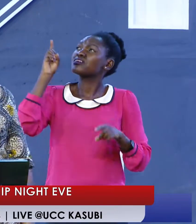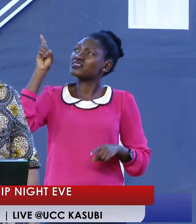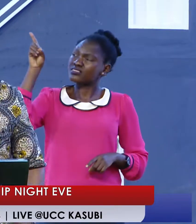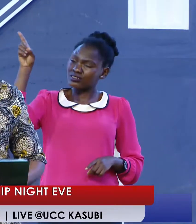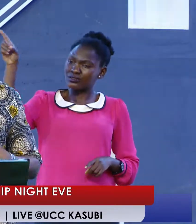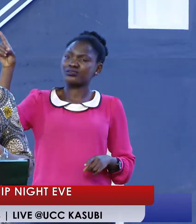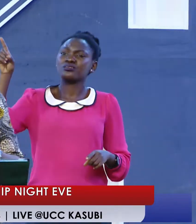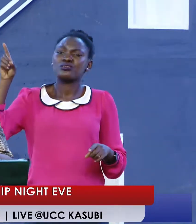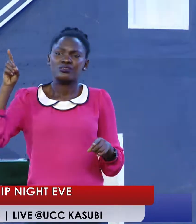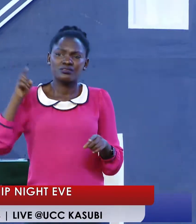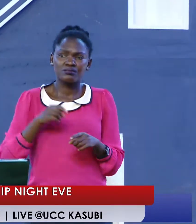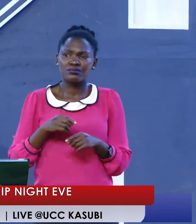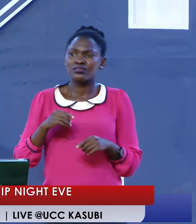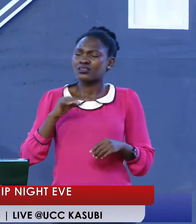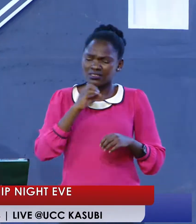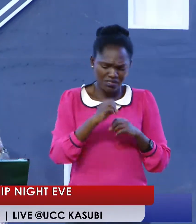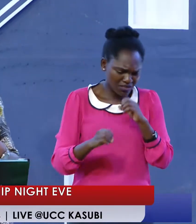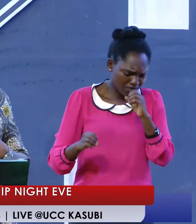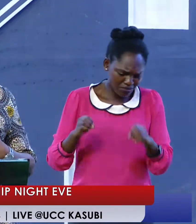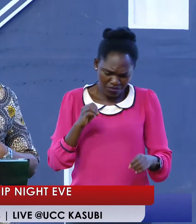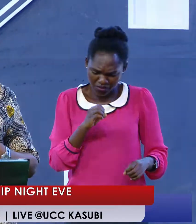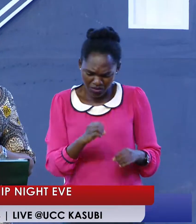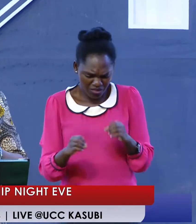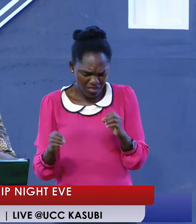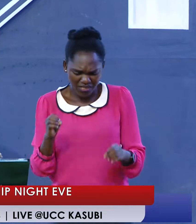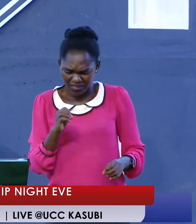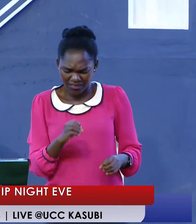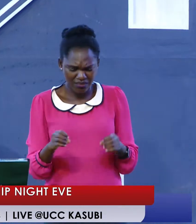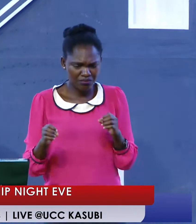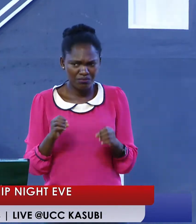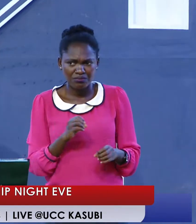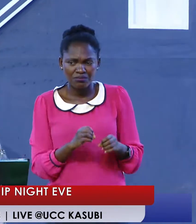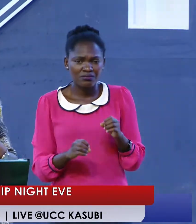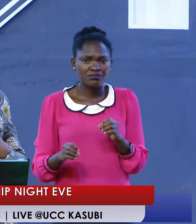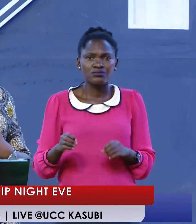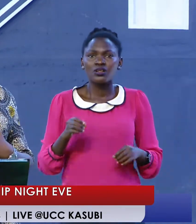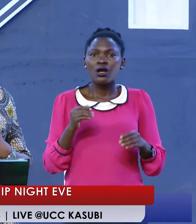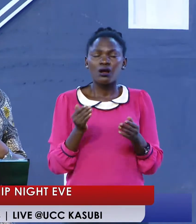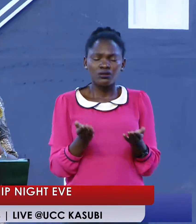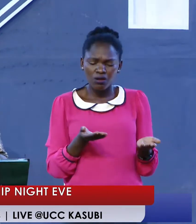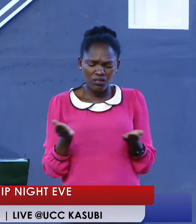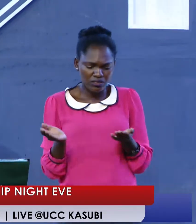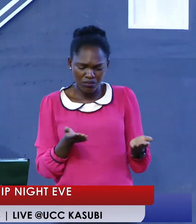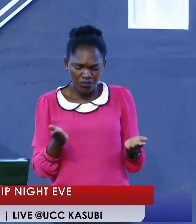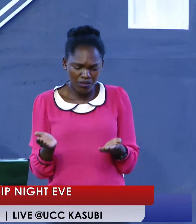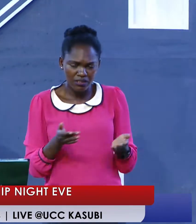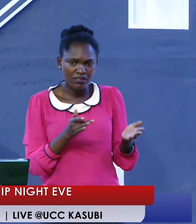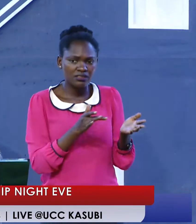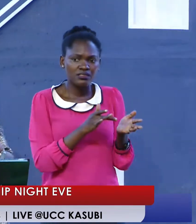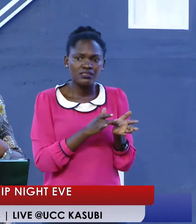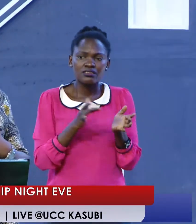Oliwa Kuwa mutima kwange Oliwa Ole moruima